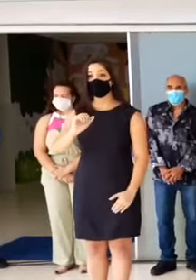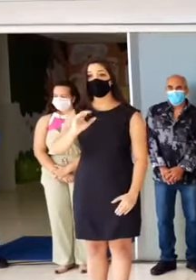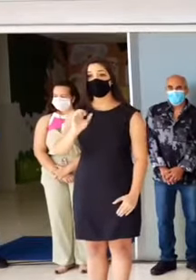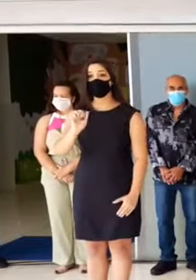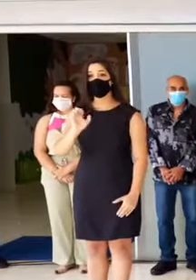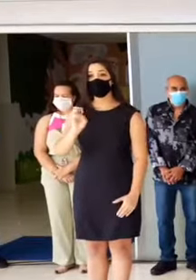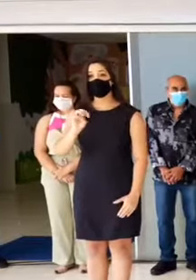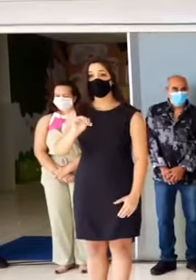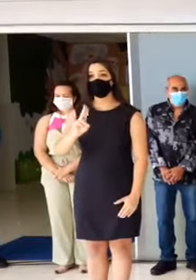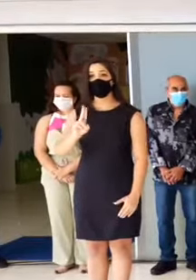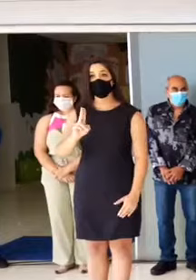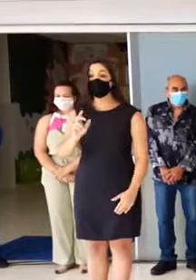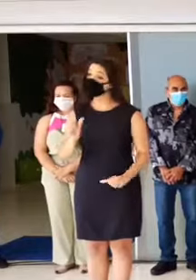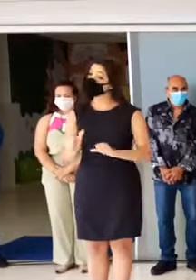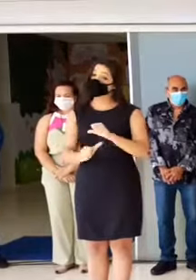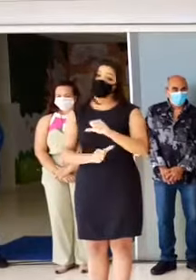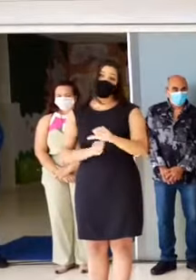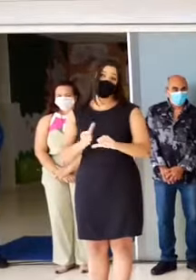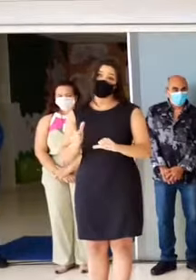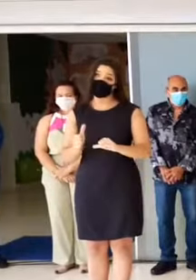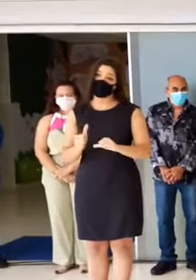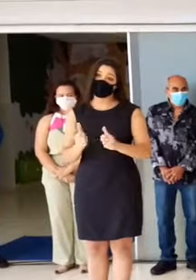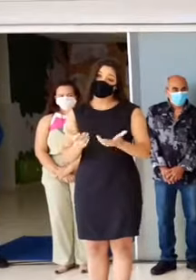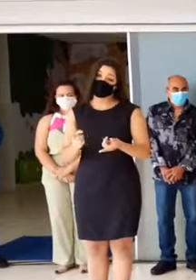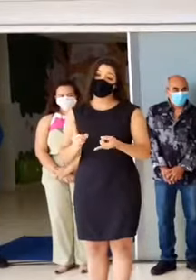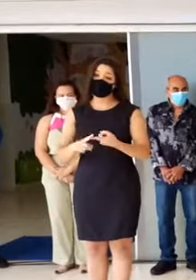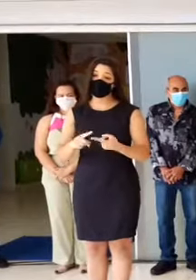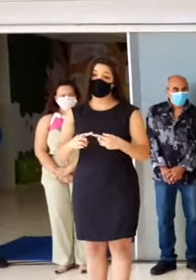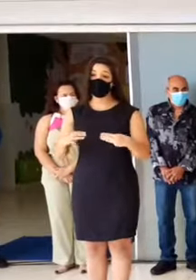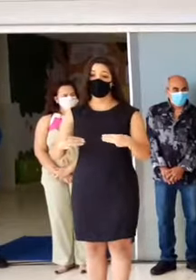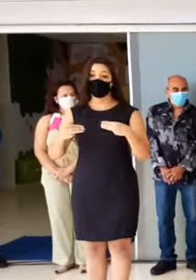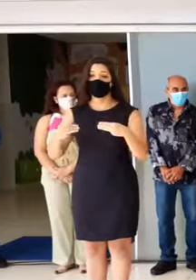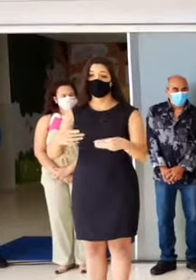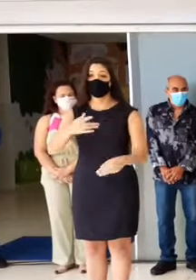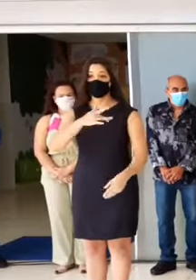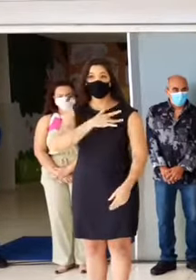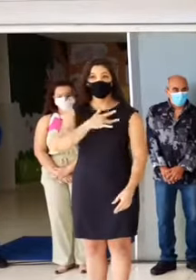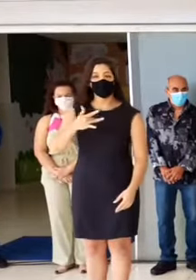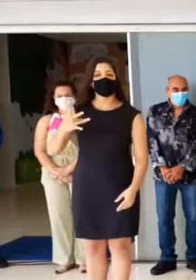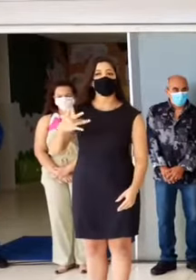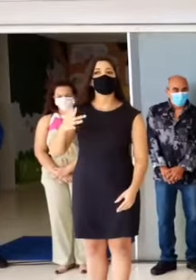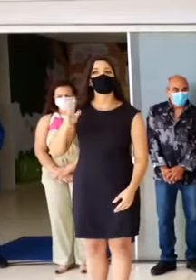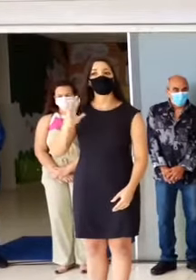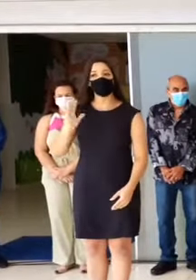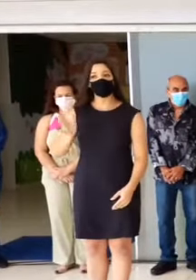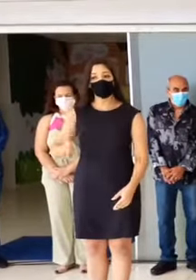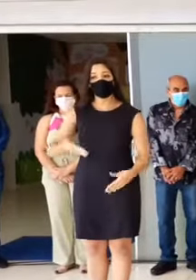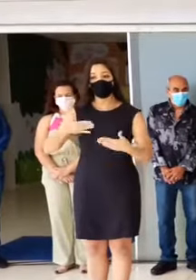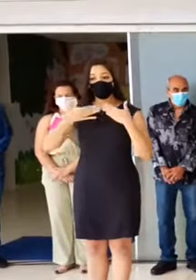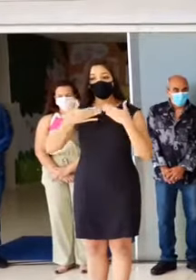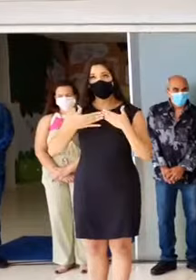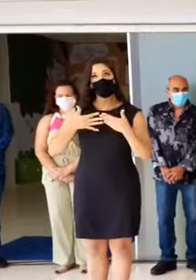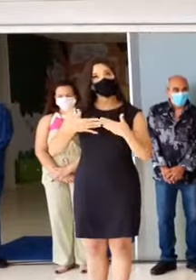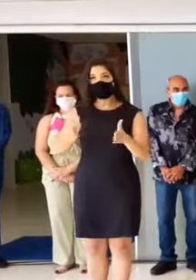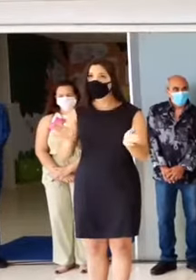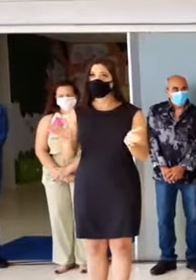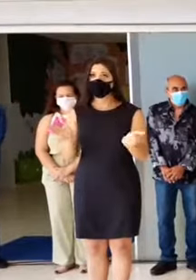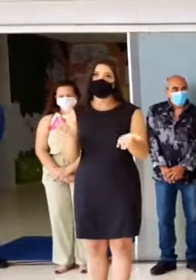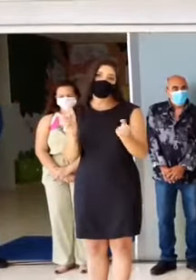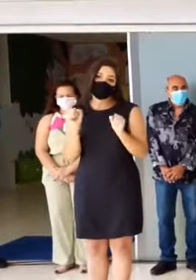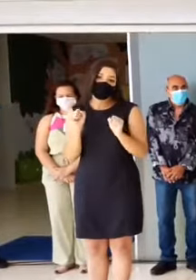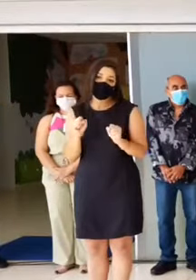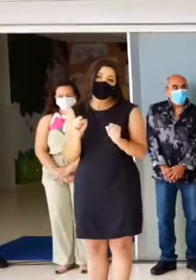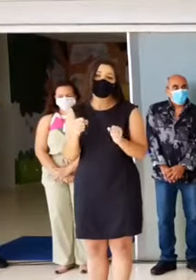não seria mais UPA, porque o próprio Ministério da Saúde abriu já há algum tempo a possibilidade de ser